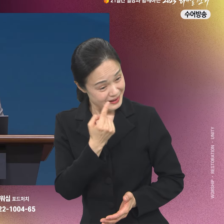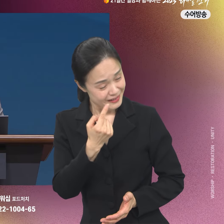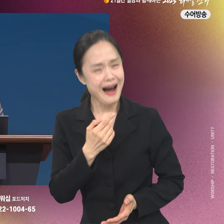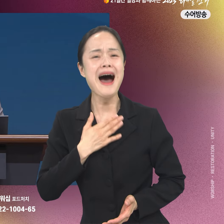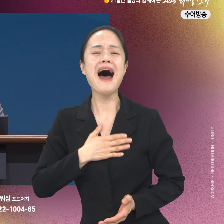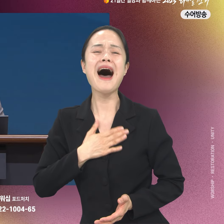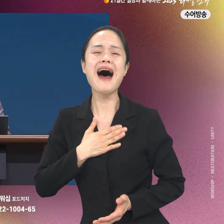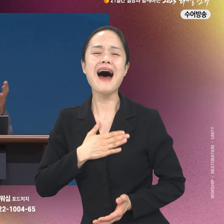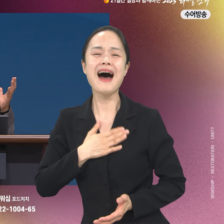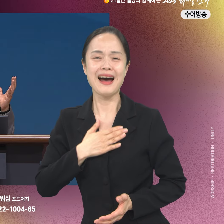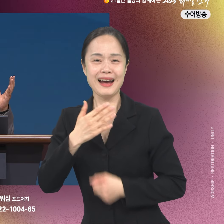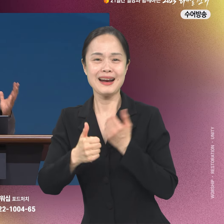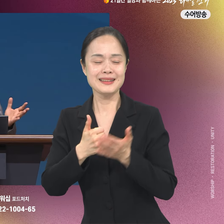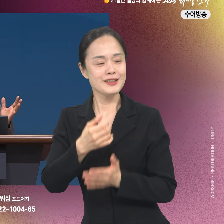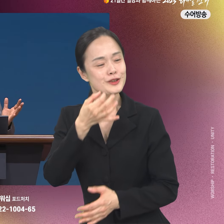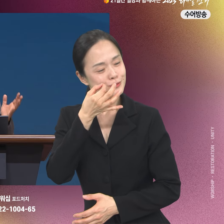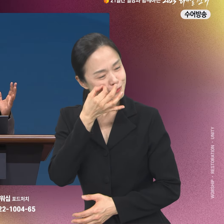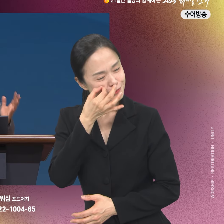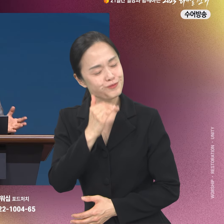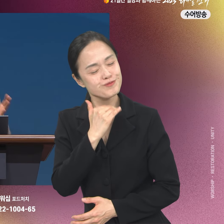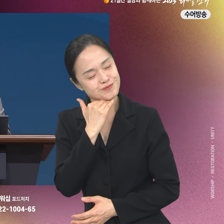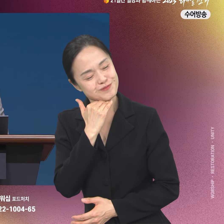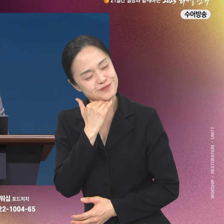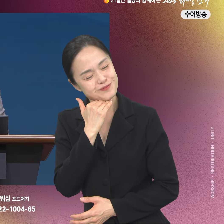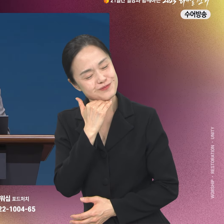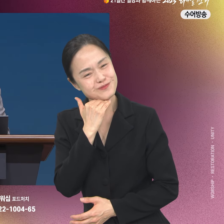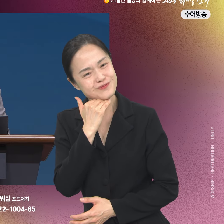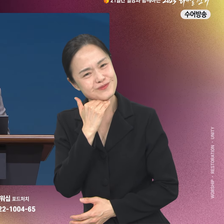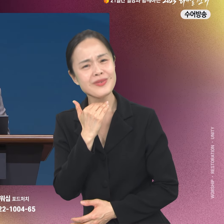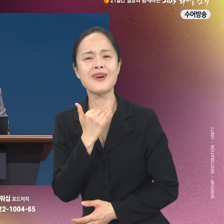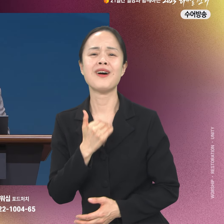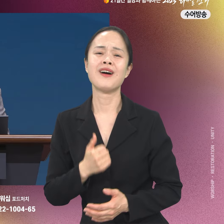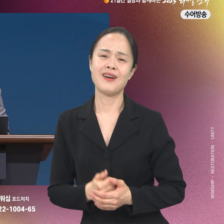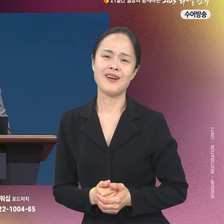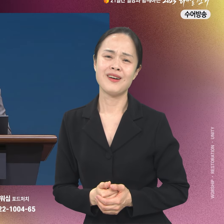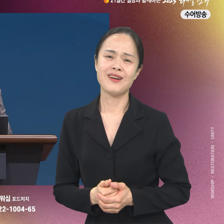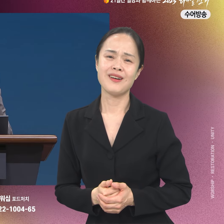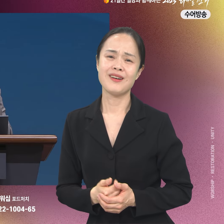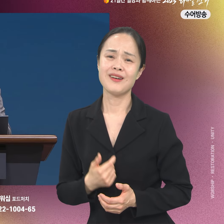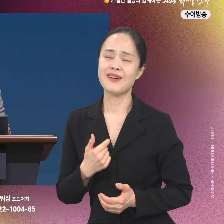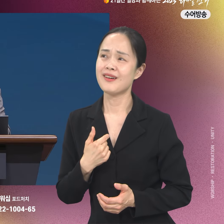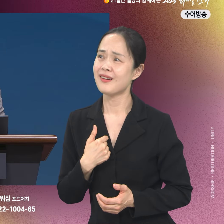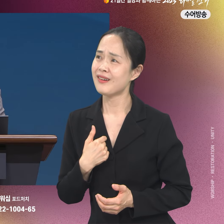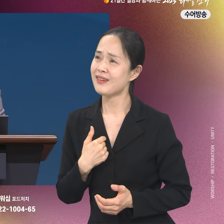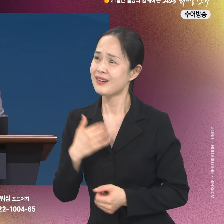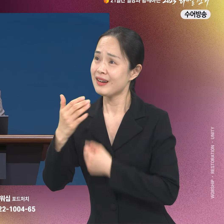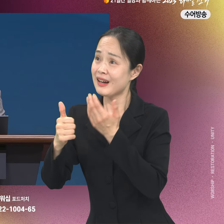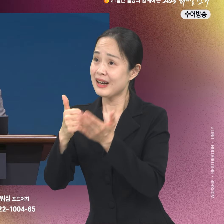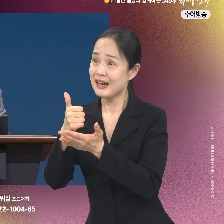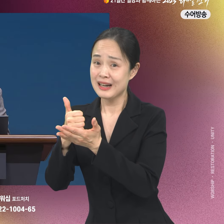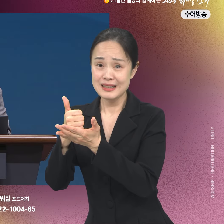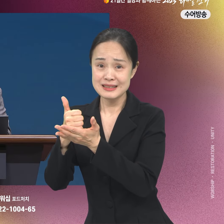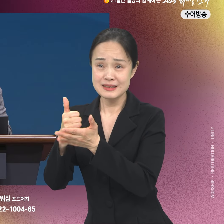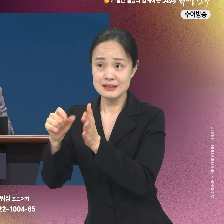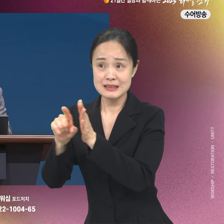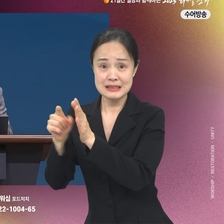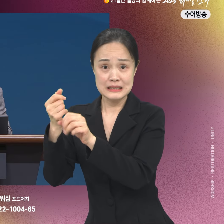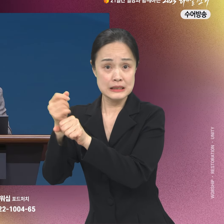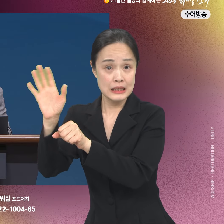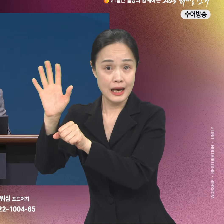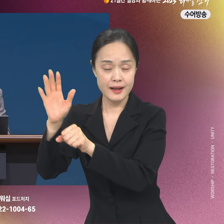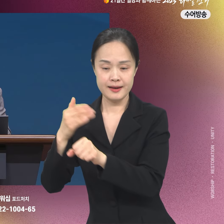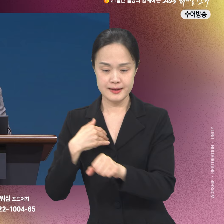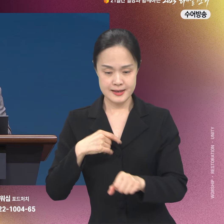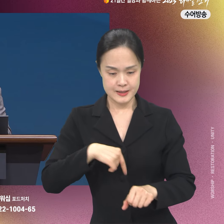자체가 제가 주님하고 상관없는 행동을 한 거고 상관없는 선택을 한 거예요. 그러면서